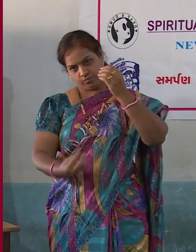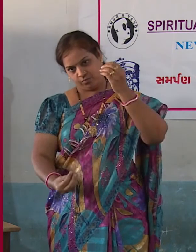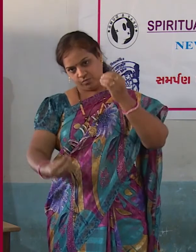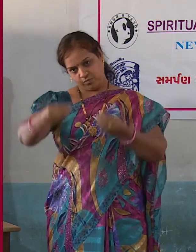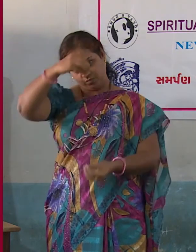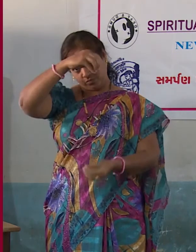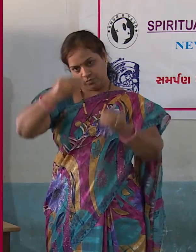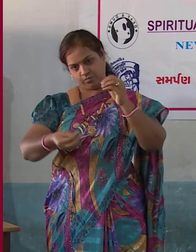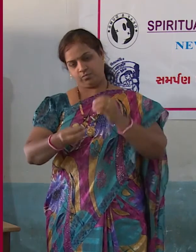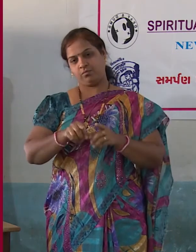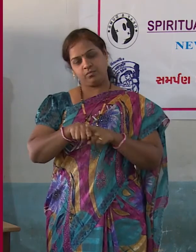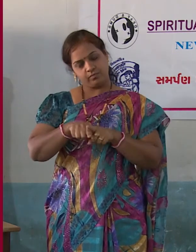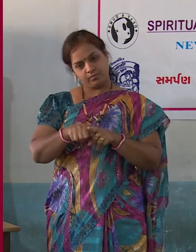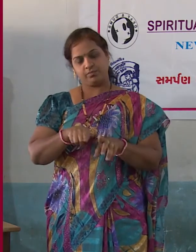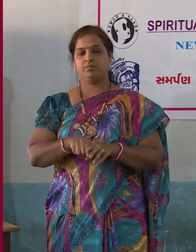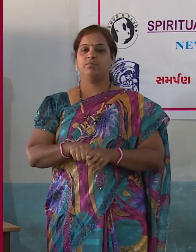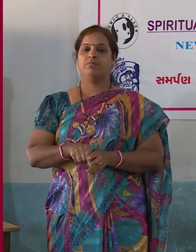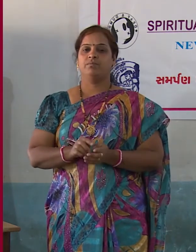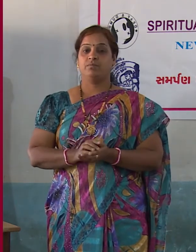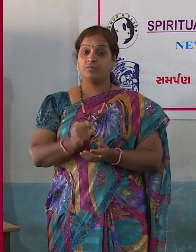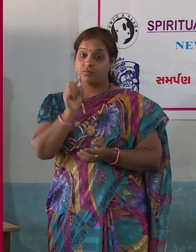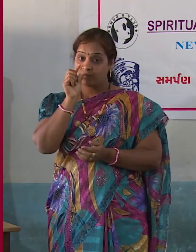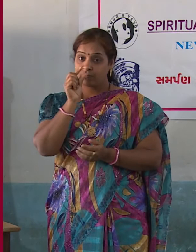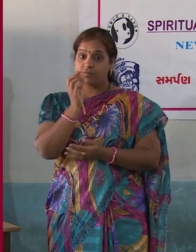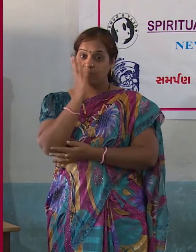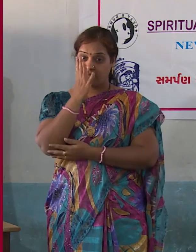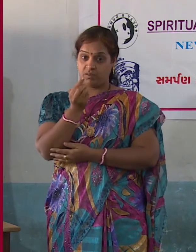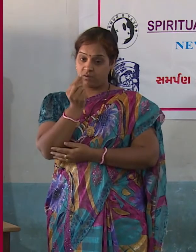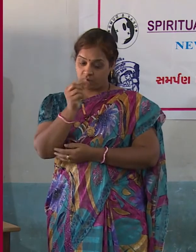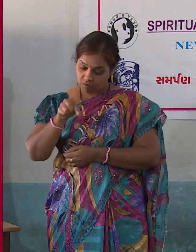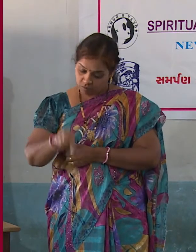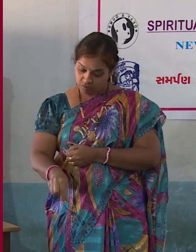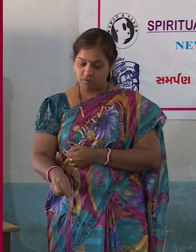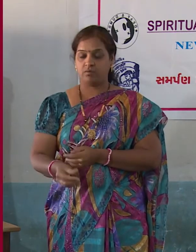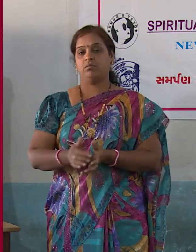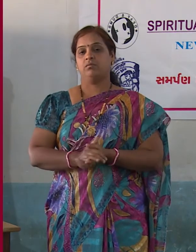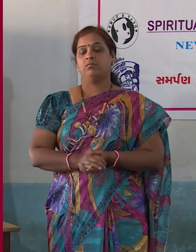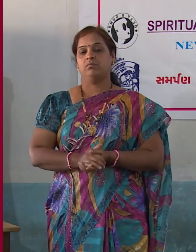जैसे वृक्ष होता है तो उसका बीज होता है, इसका बीज ऊपर है